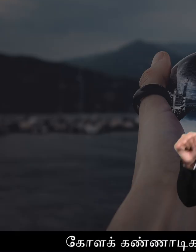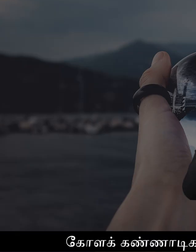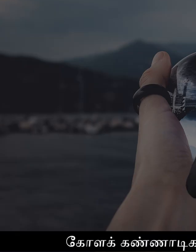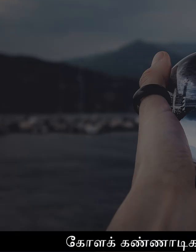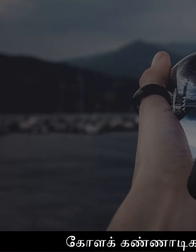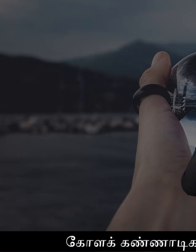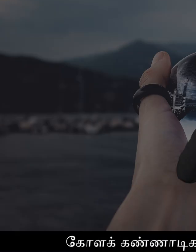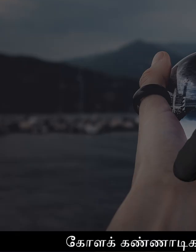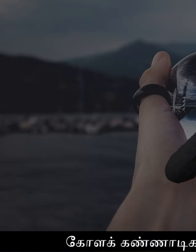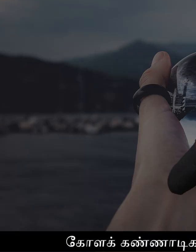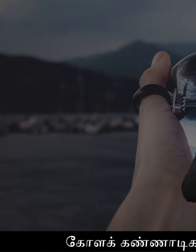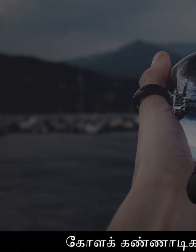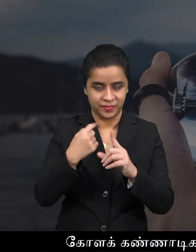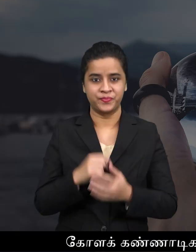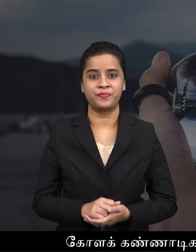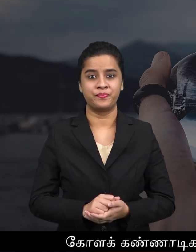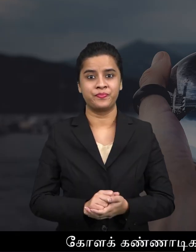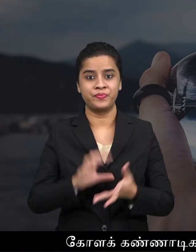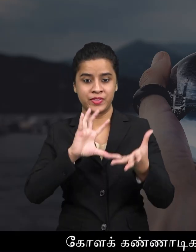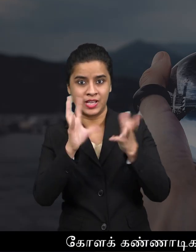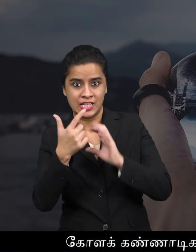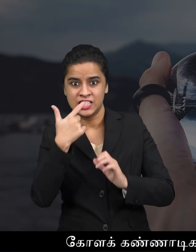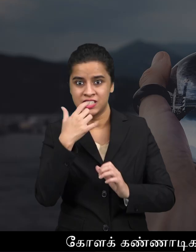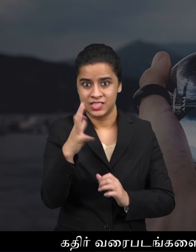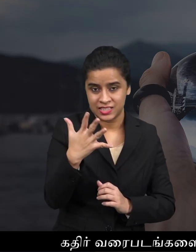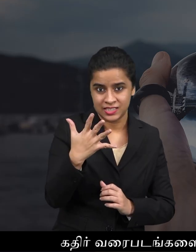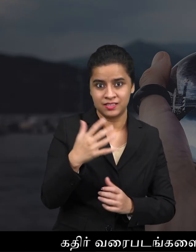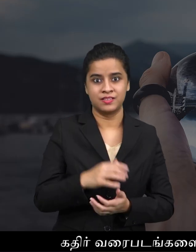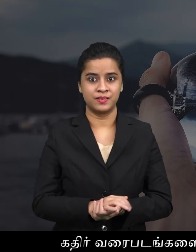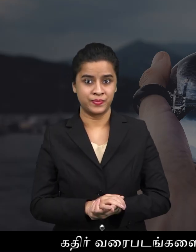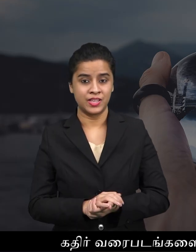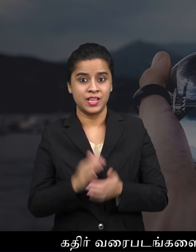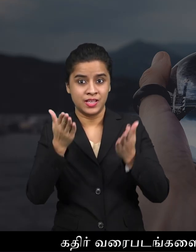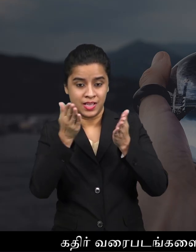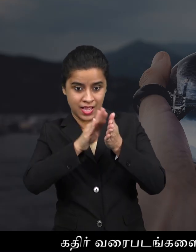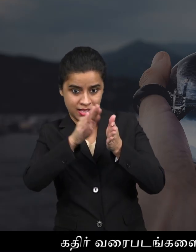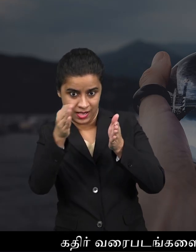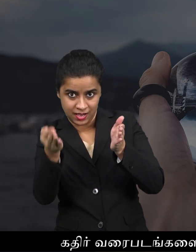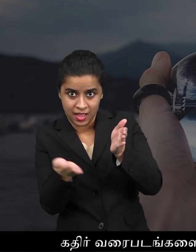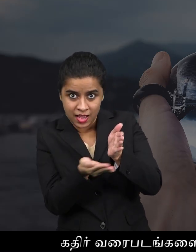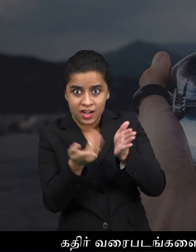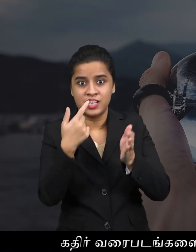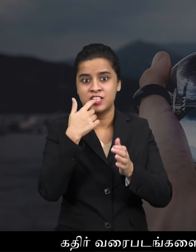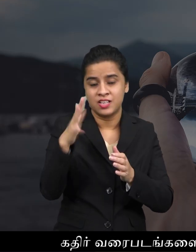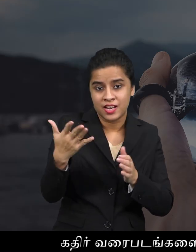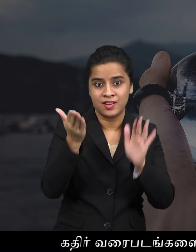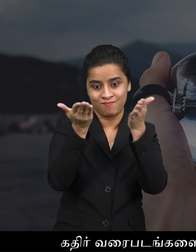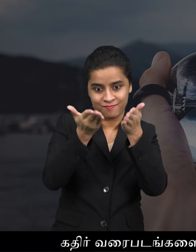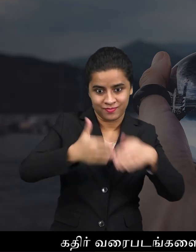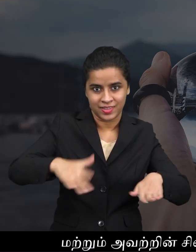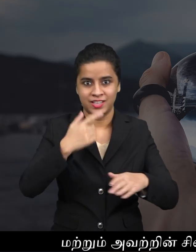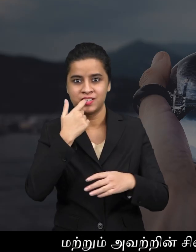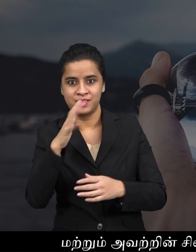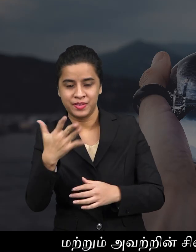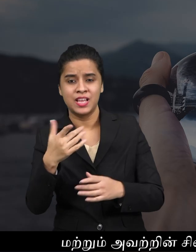கோள கண்ணாடிகள், குழிவான மற்றும் குவிந்த கண்ணாடிகள், கதிர் வரைபடங்களை பயன்படுத்தி உருவங்களை